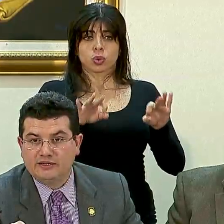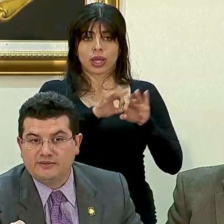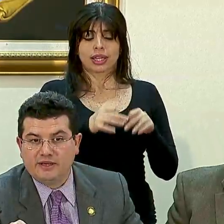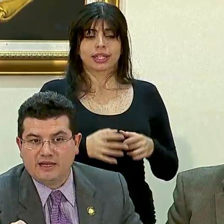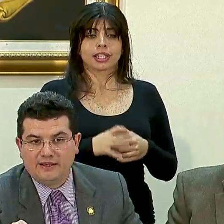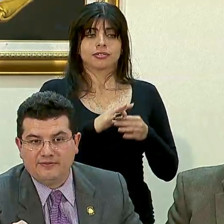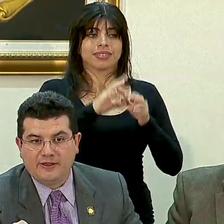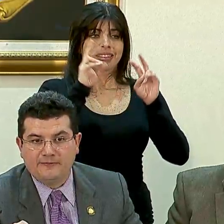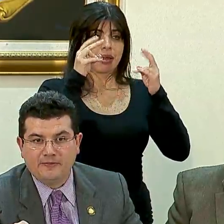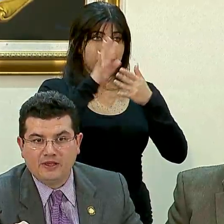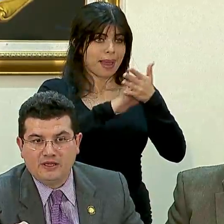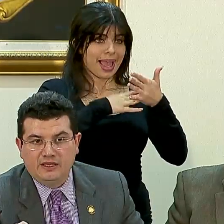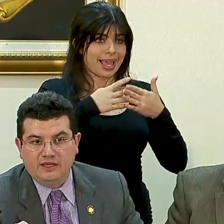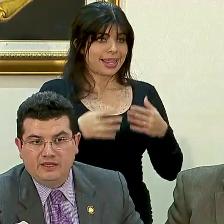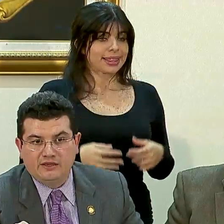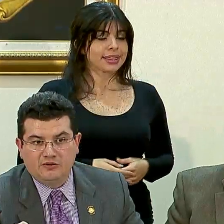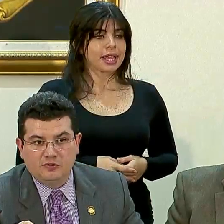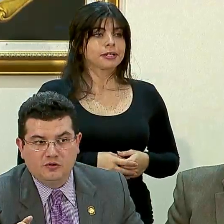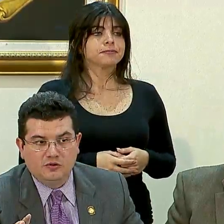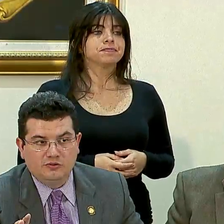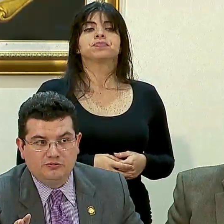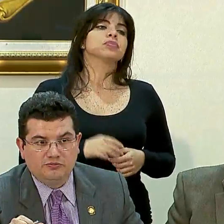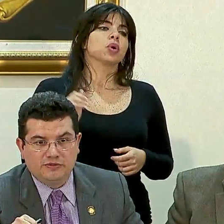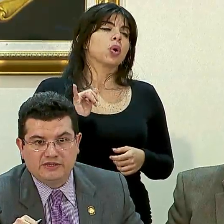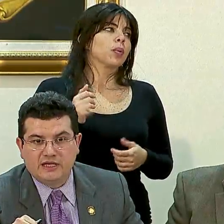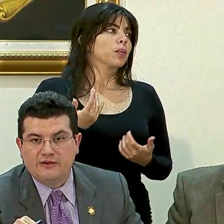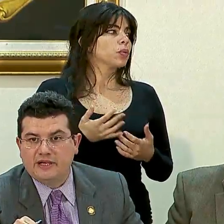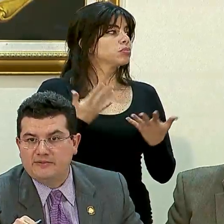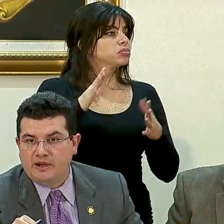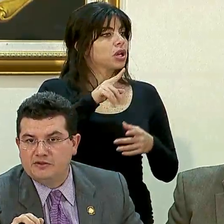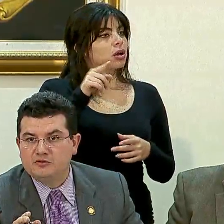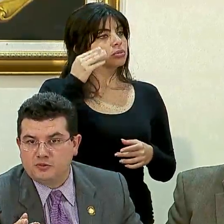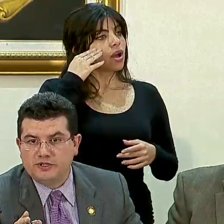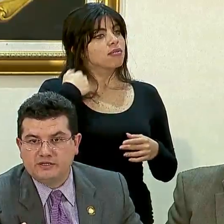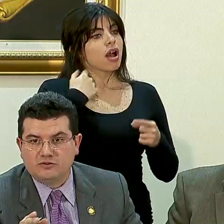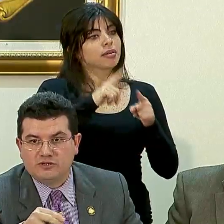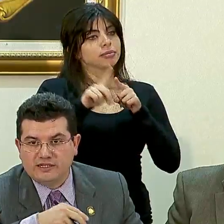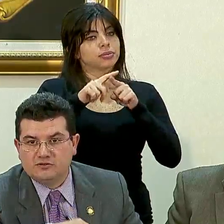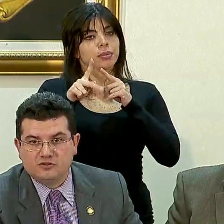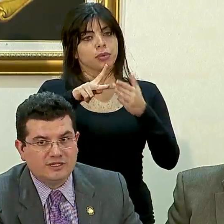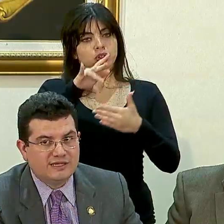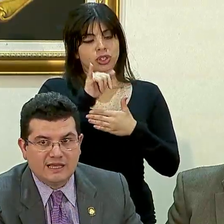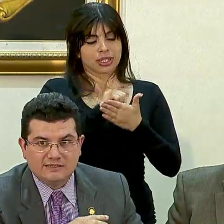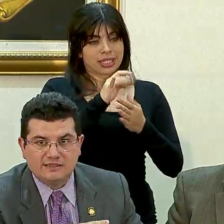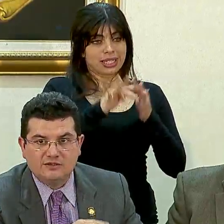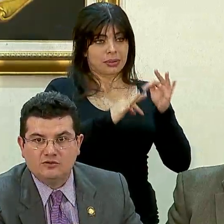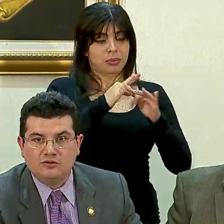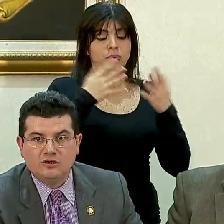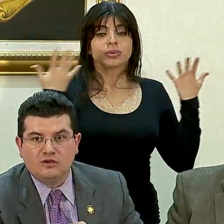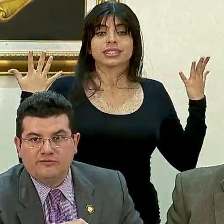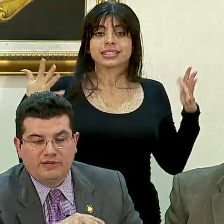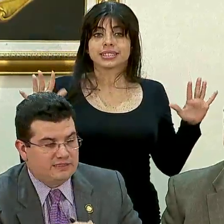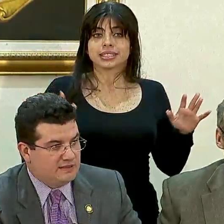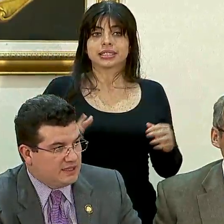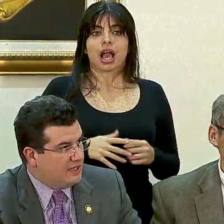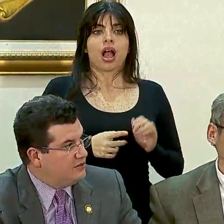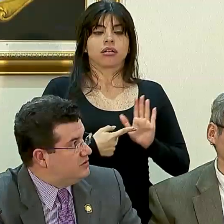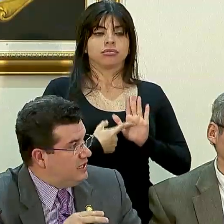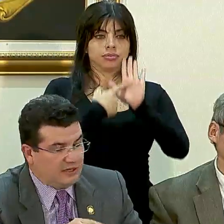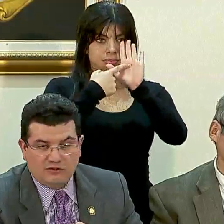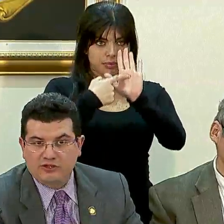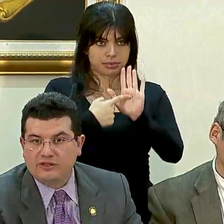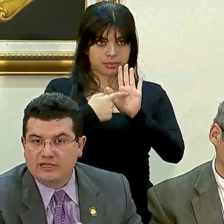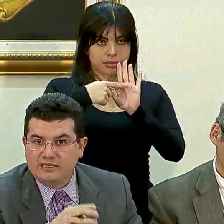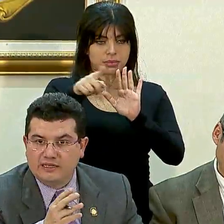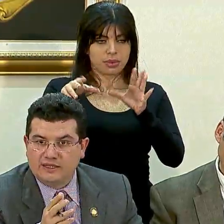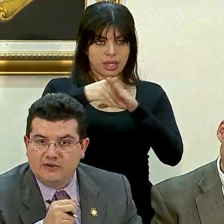sobre el tema de la agenda. Como ya saben, hay varios proyectos de estos que ya han sido presentados